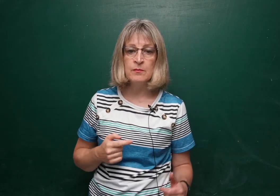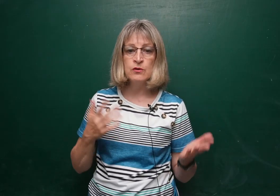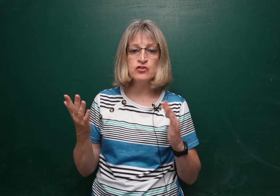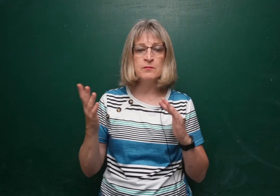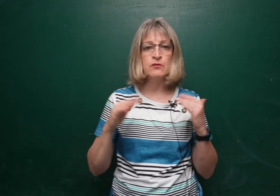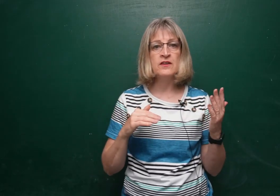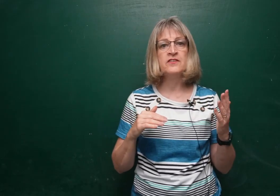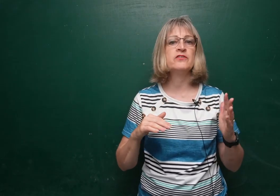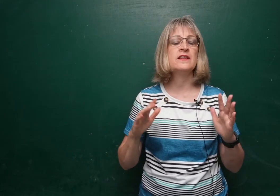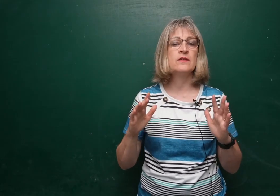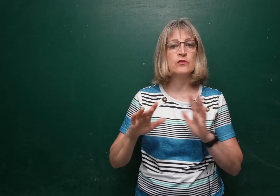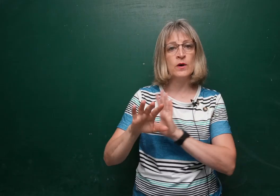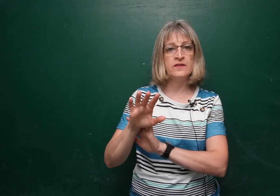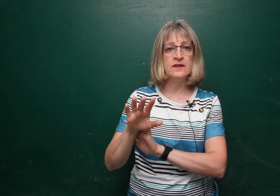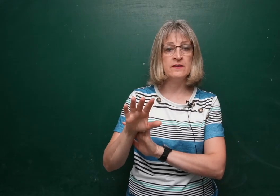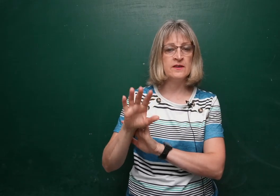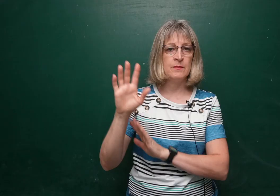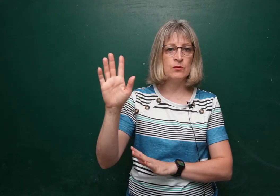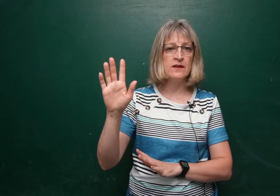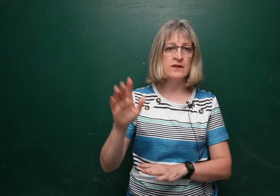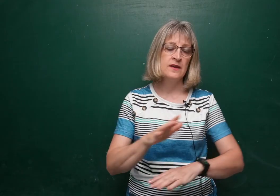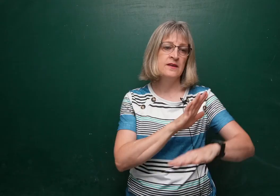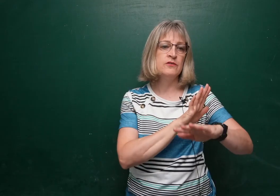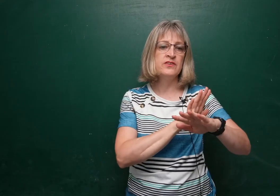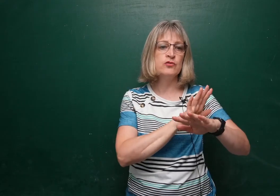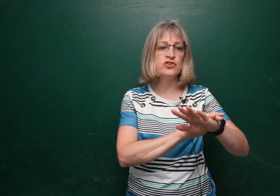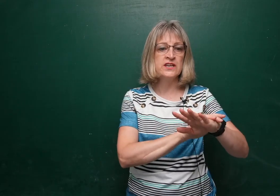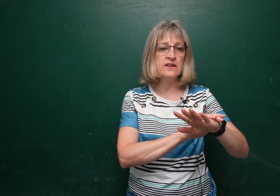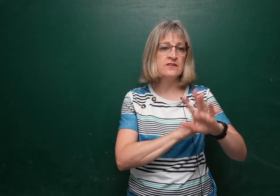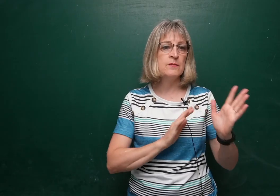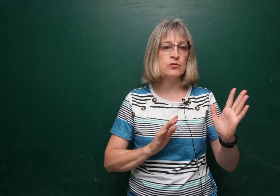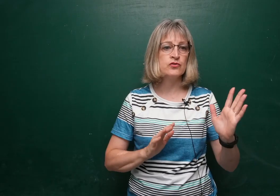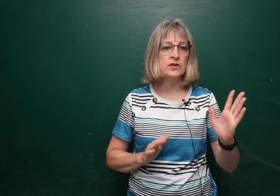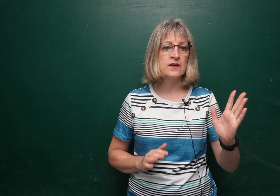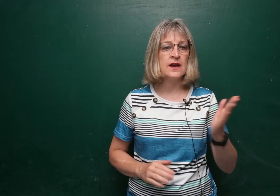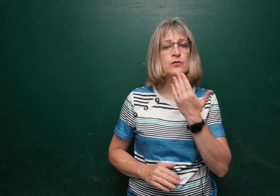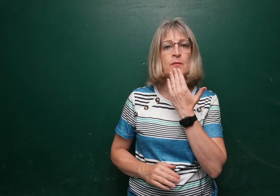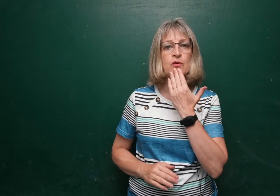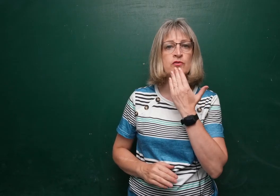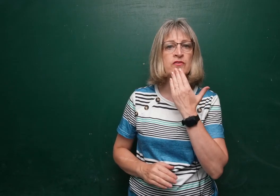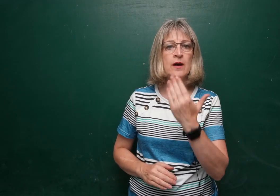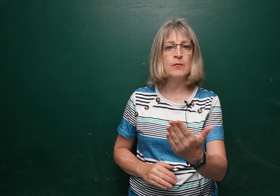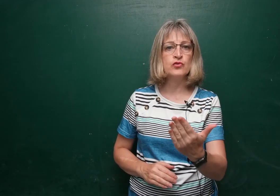gauche, main droite. Si vous êtes droitier, c'est la main droite. Si vous êtes gaucher, c'est la main gauche. Hein, donc, main gauche, ce sera